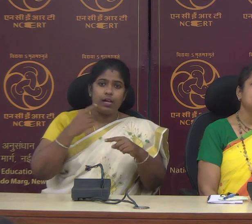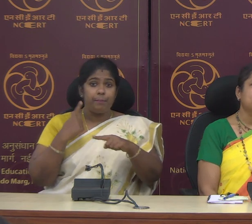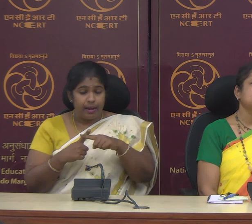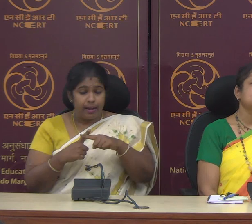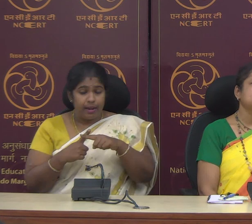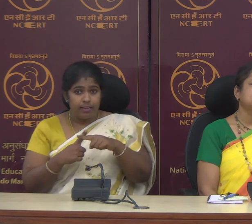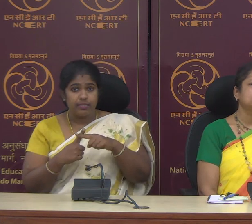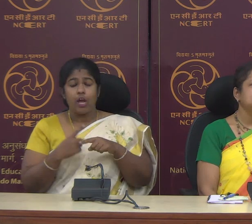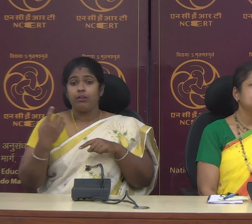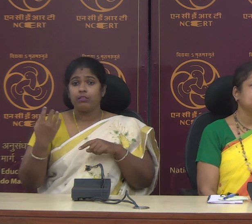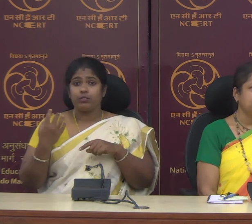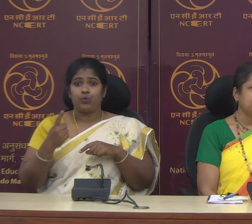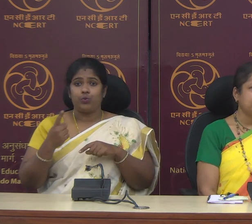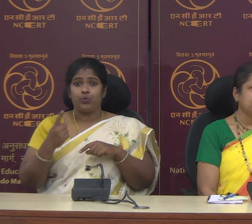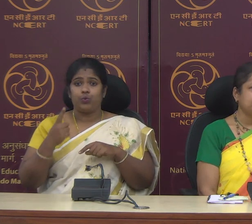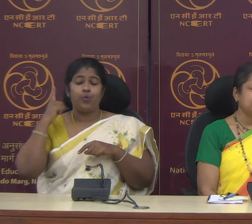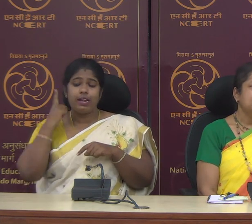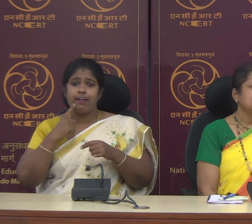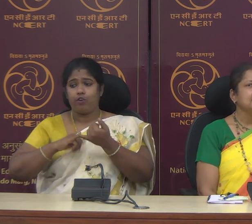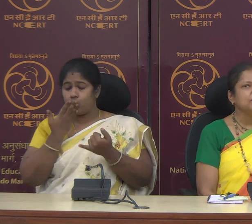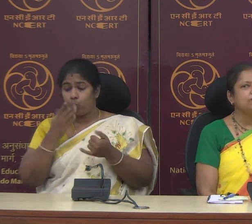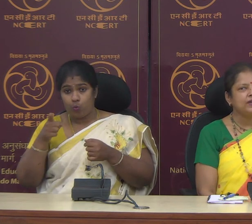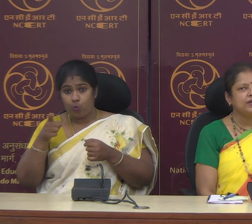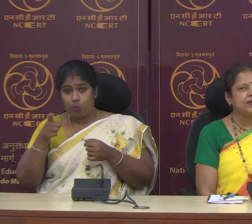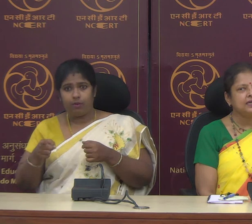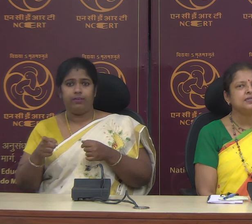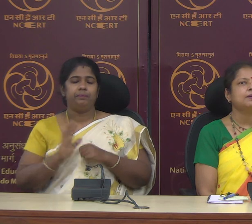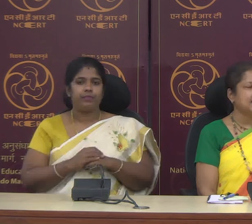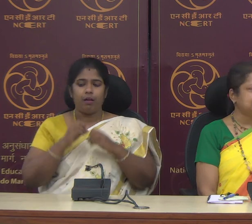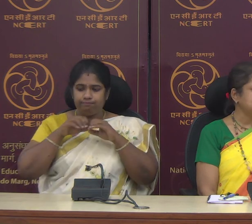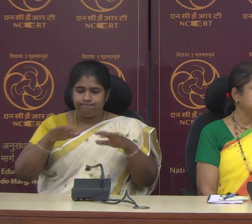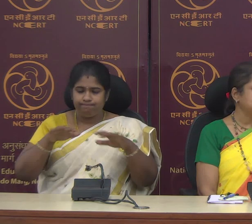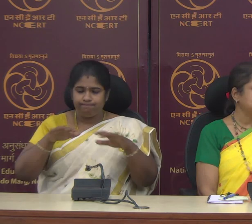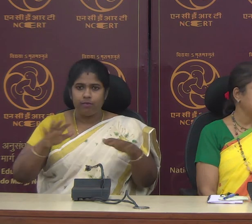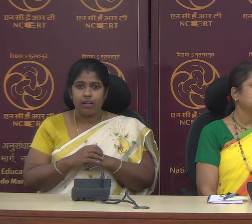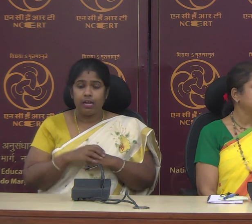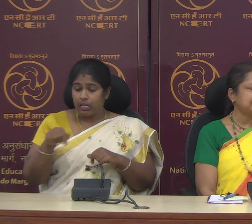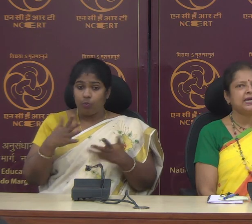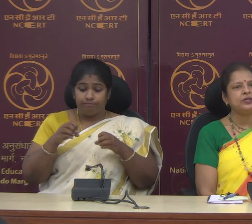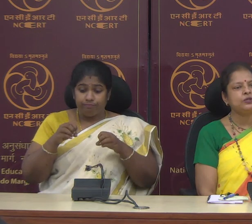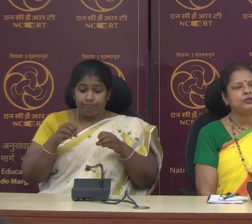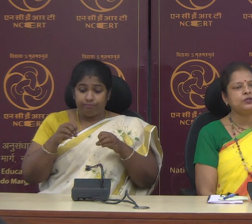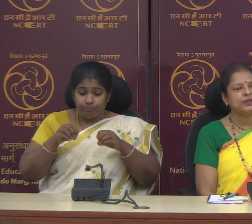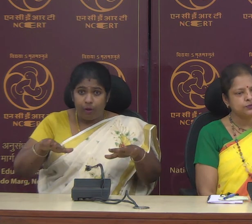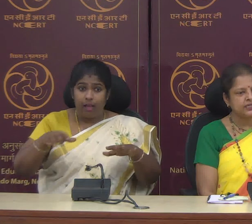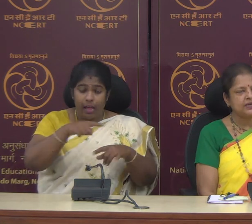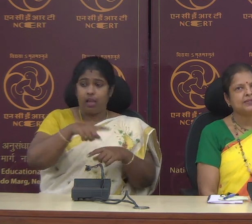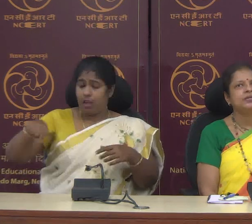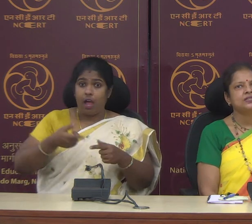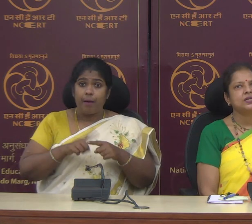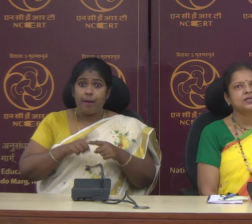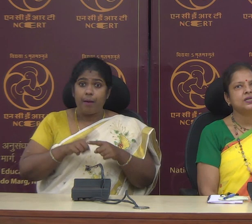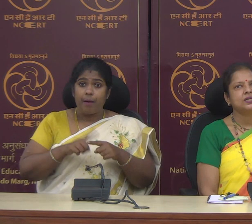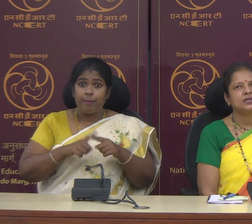स्पेशली फॉर चिल्ड्रन विद हियरिंग इम्पेयरमेंट, ताकि हमें फील्ड से भी रियालिटीज़ मिले। आपको पता है NEP 2020 के